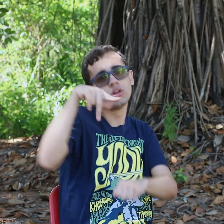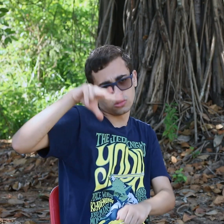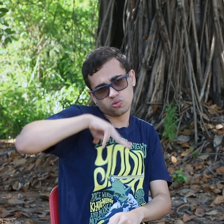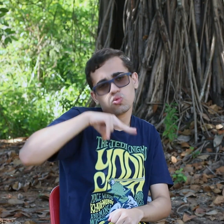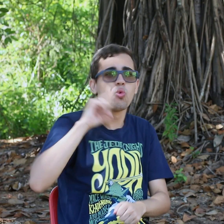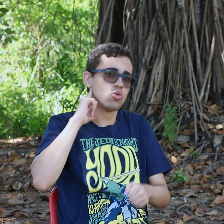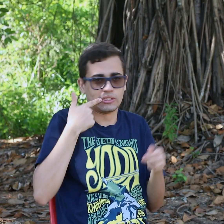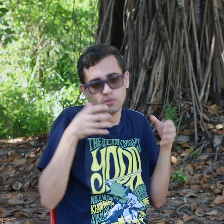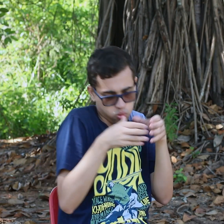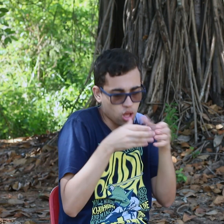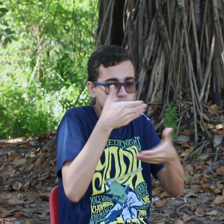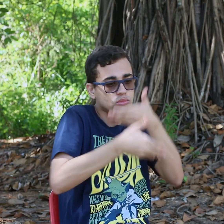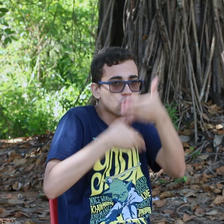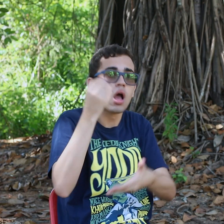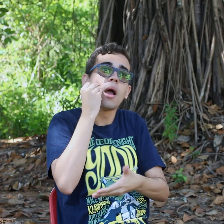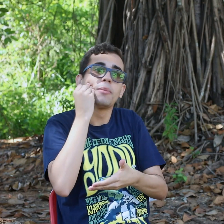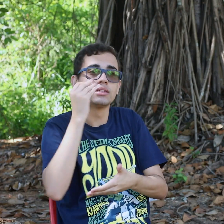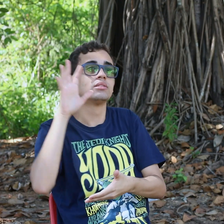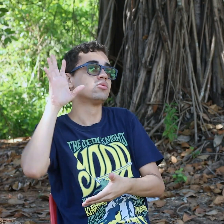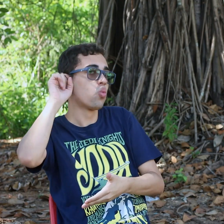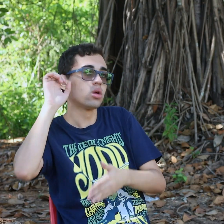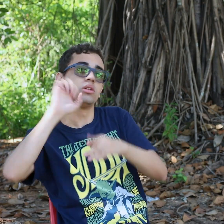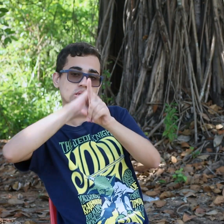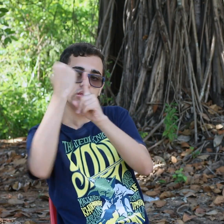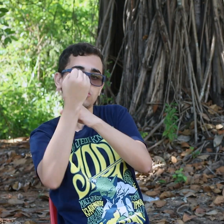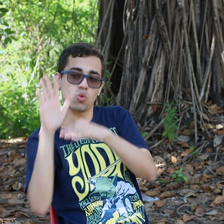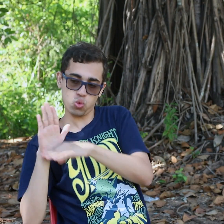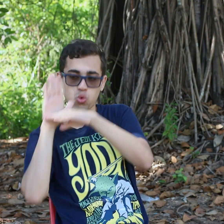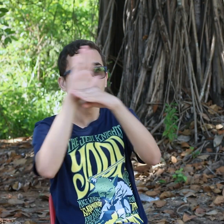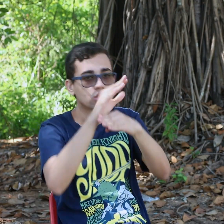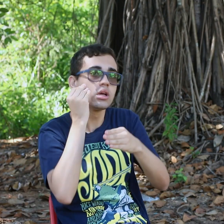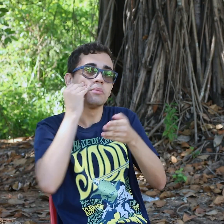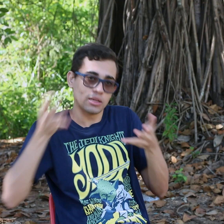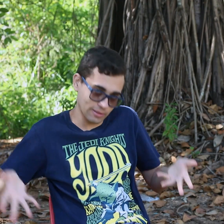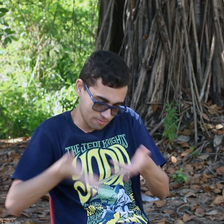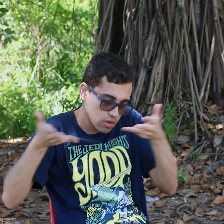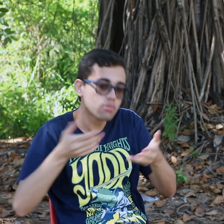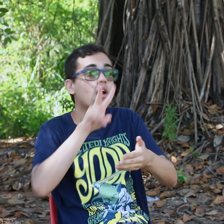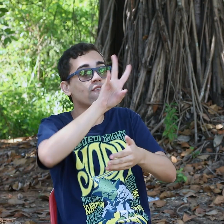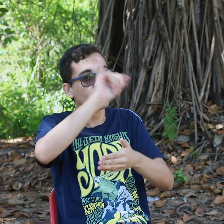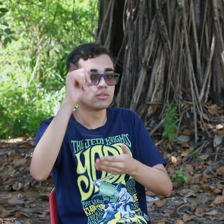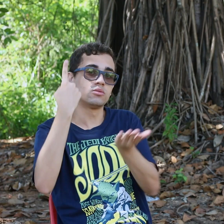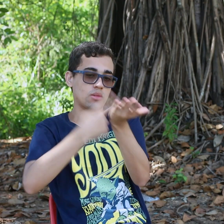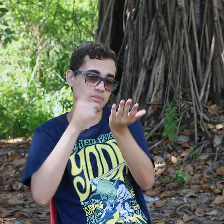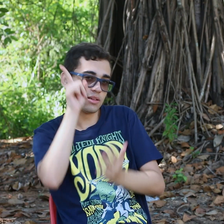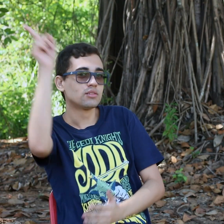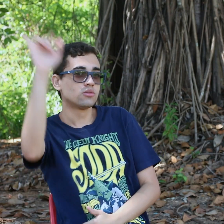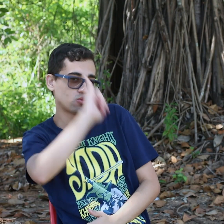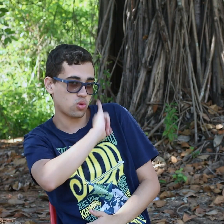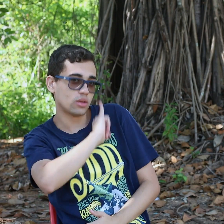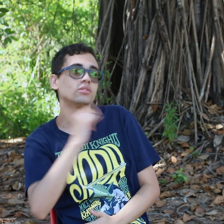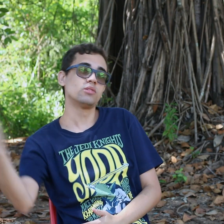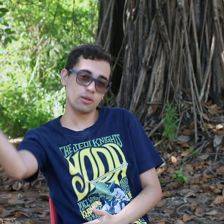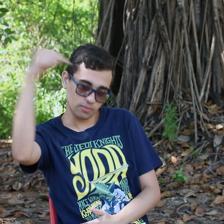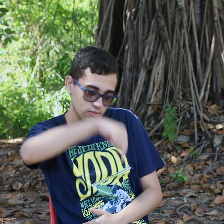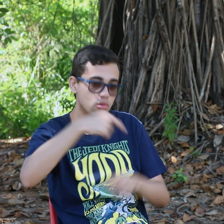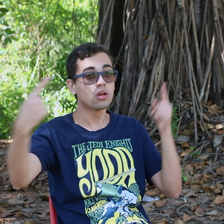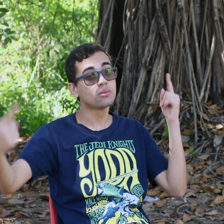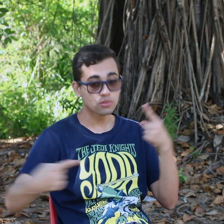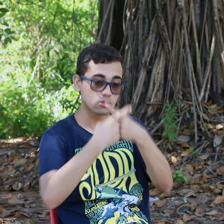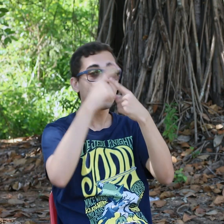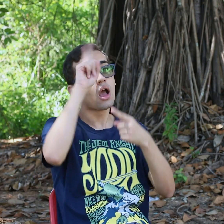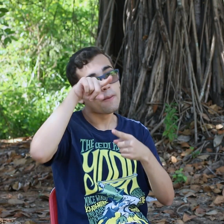futebol, né, para surdo, essa questão teve particular e depois isso foi crescendo, tem ouvintes participando do